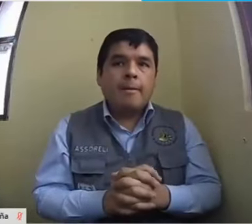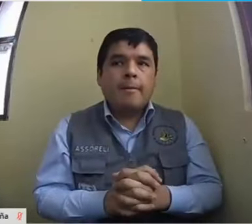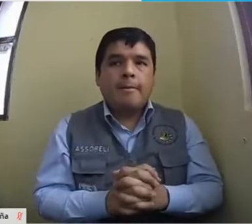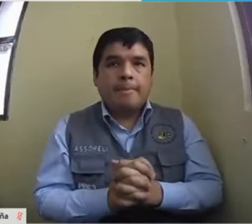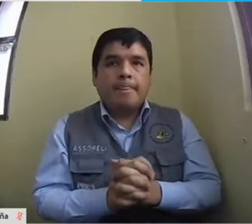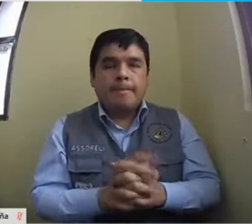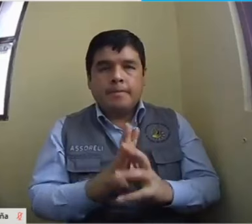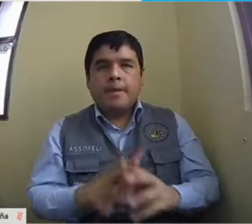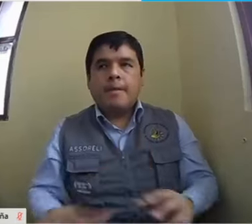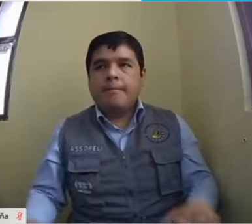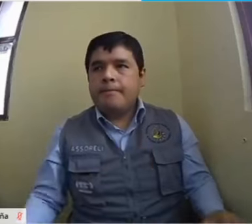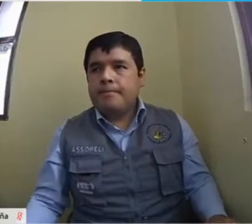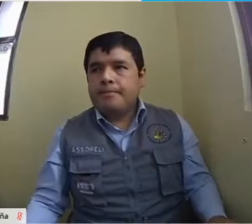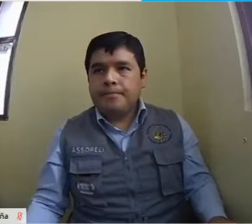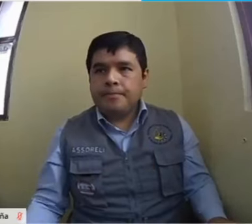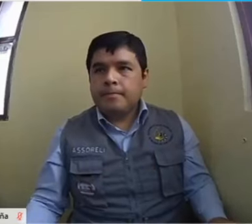muy importante ese tema también.